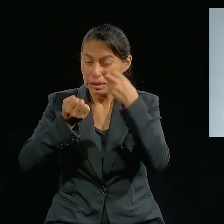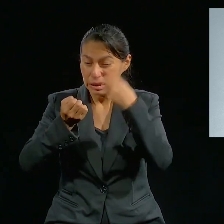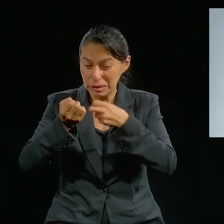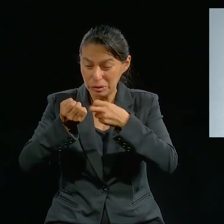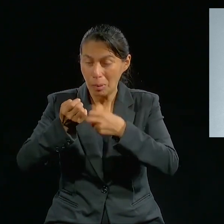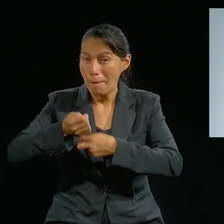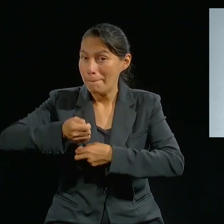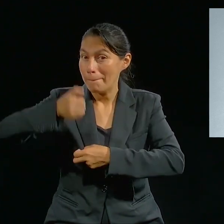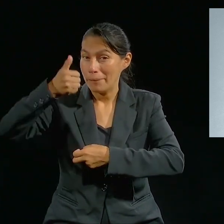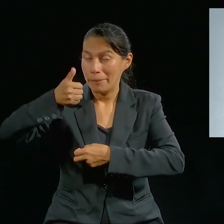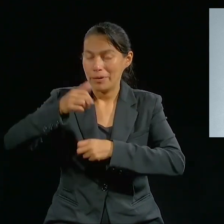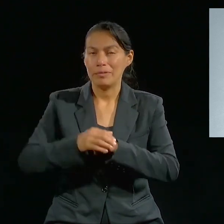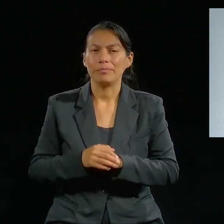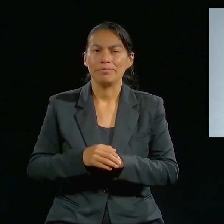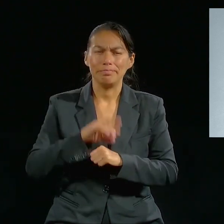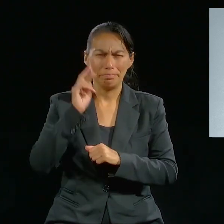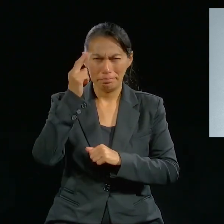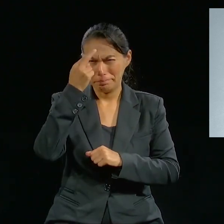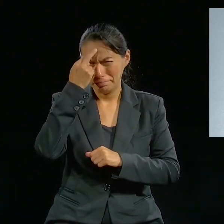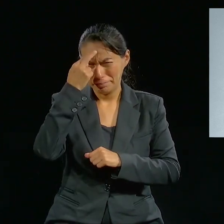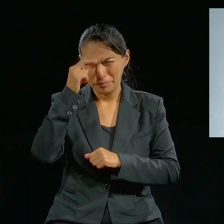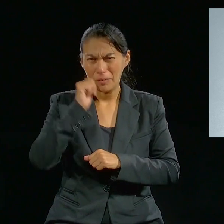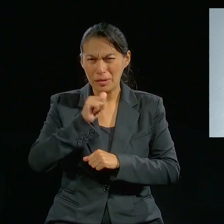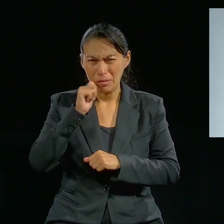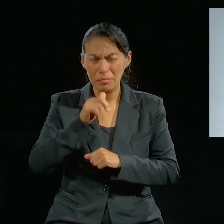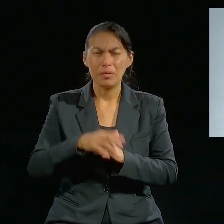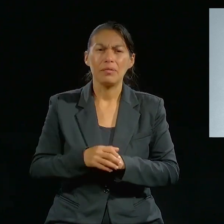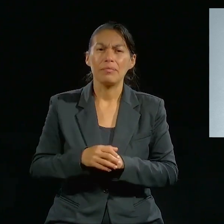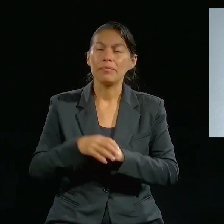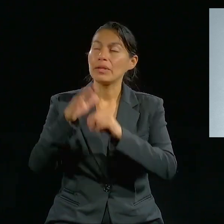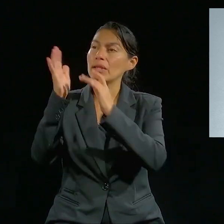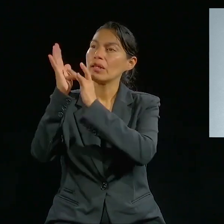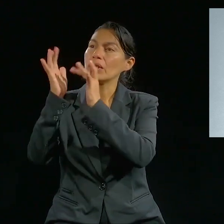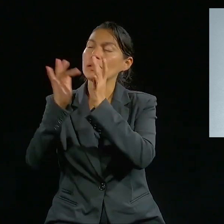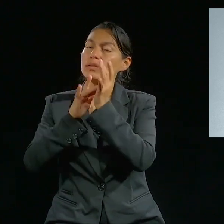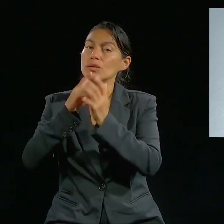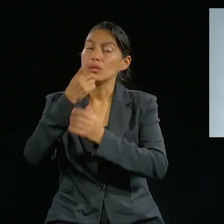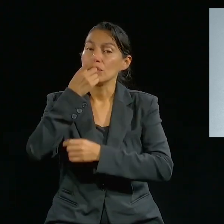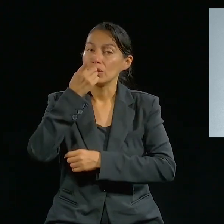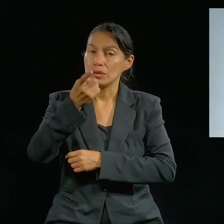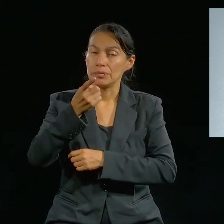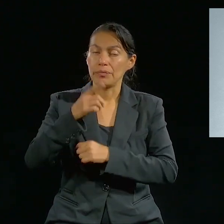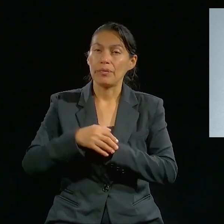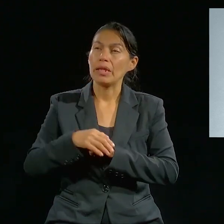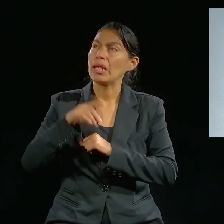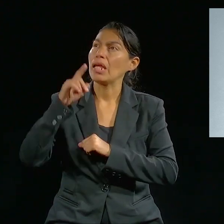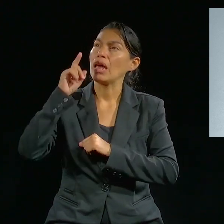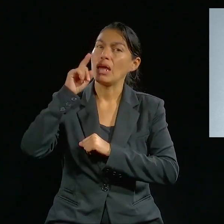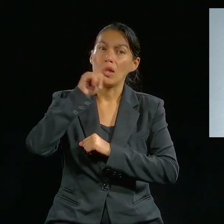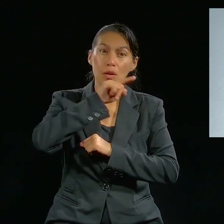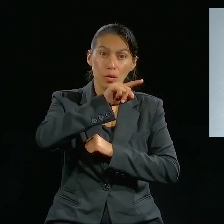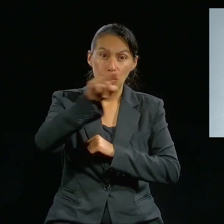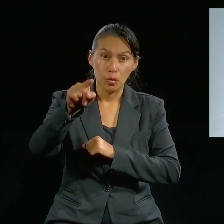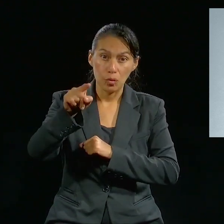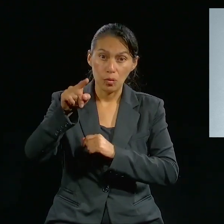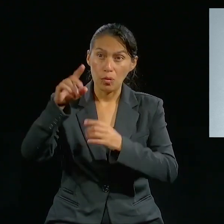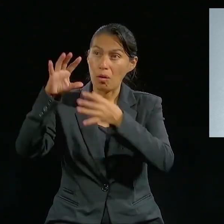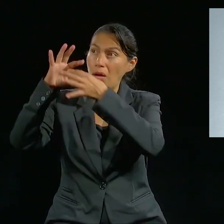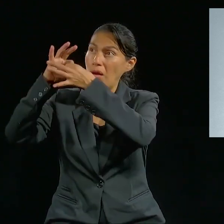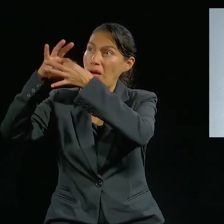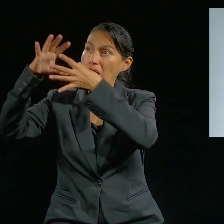Jesús dijo, sin mí nada podéis hacer. La bendición está a tu